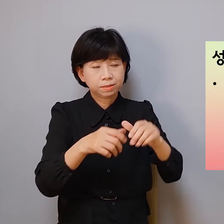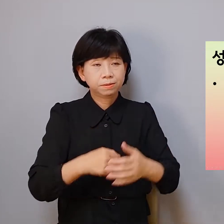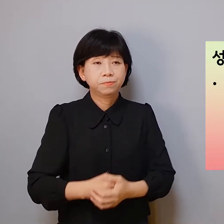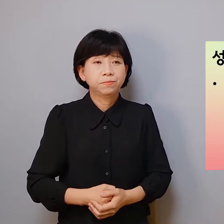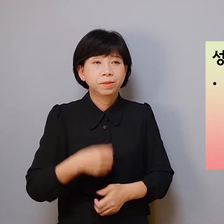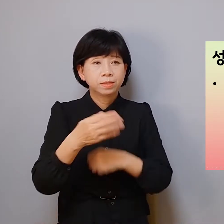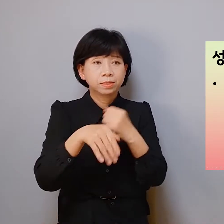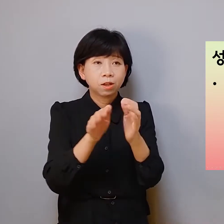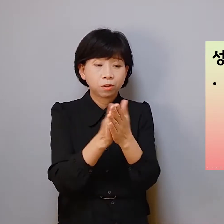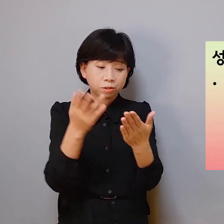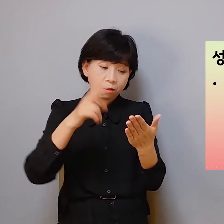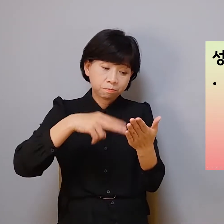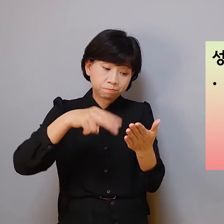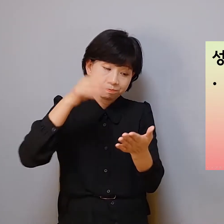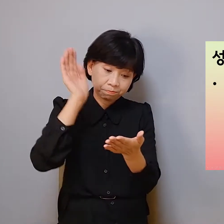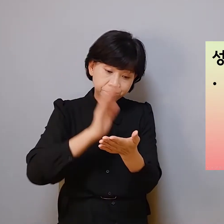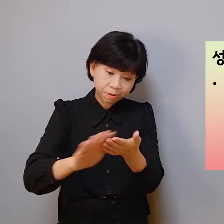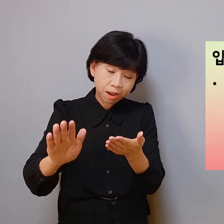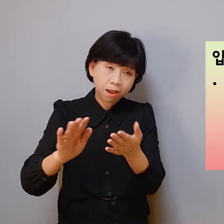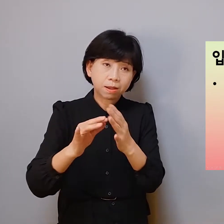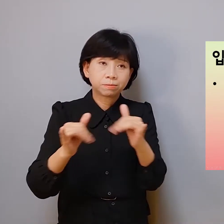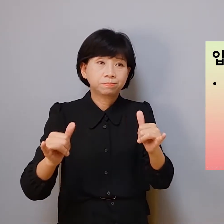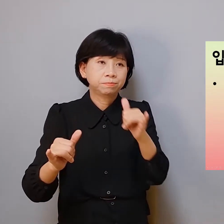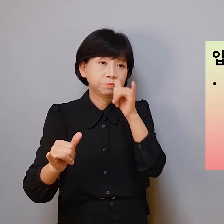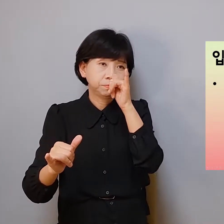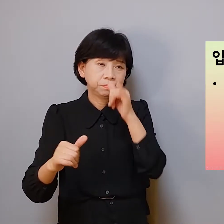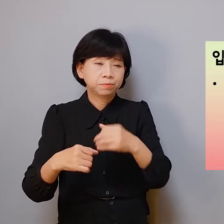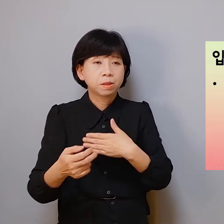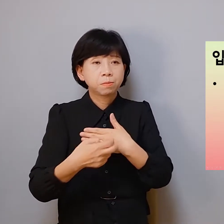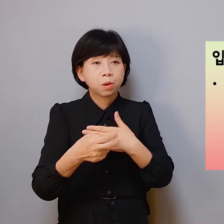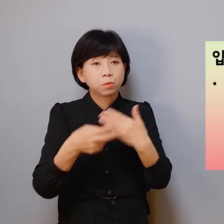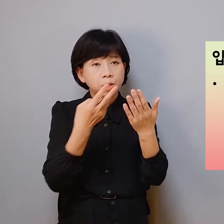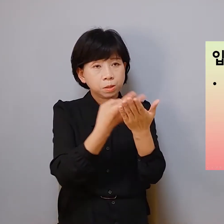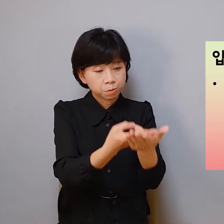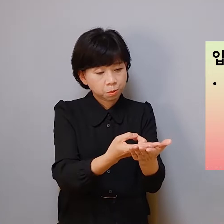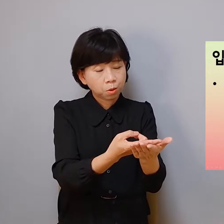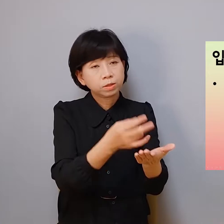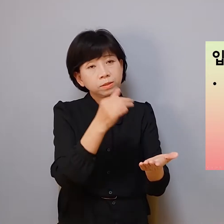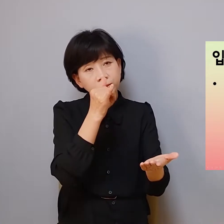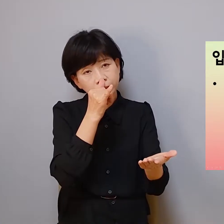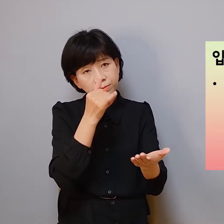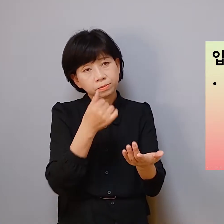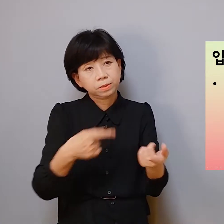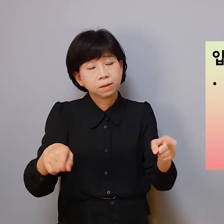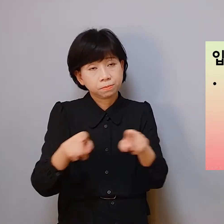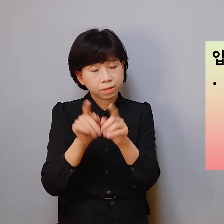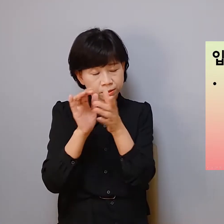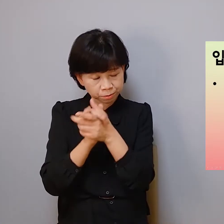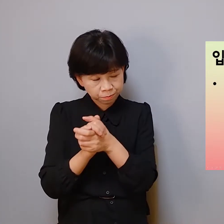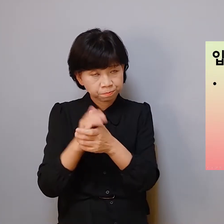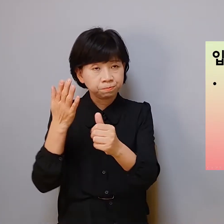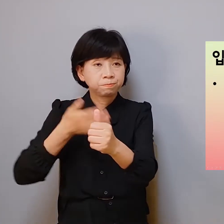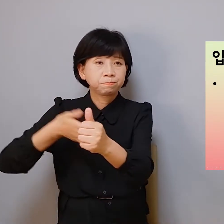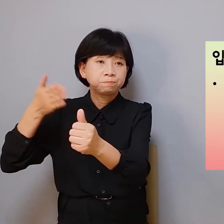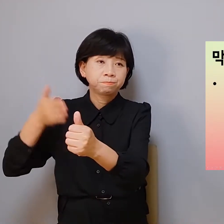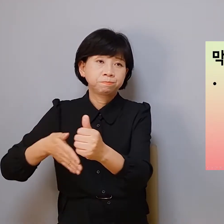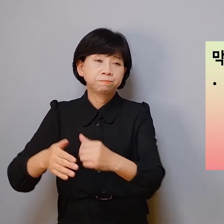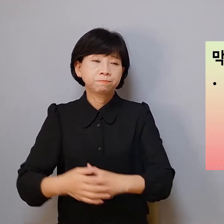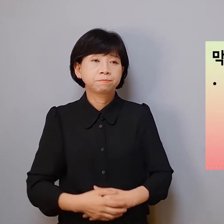성령 일독하신 분이 있습니다. 입원하신 분이 있습니다. 기도 부탁드립니다.